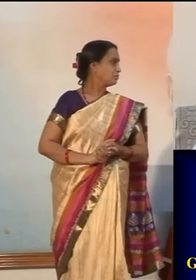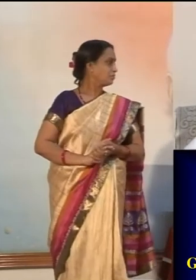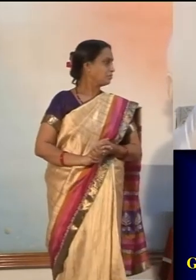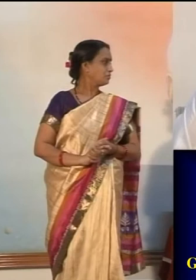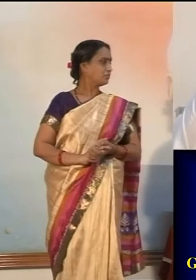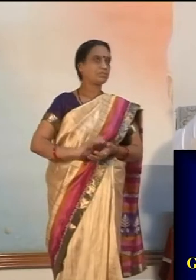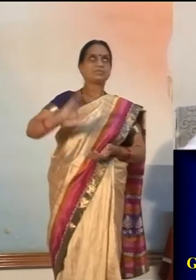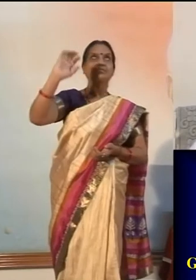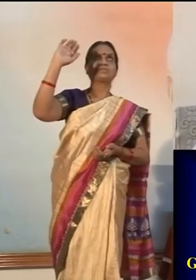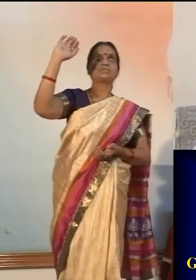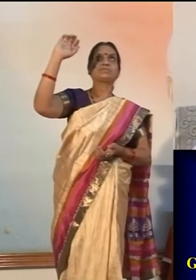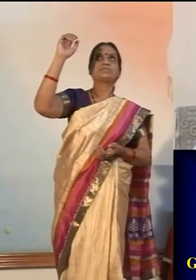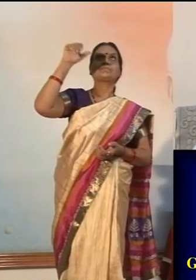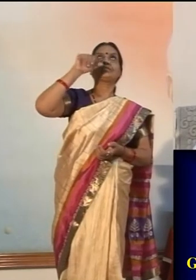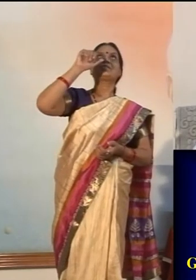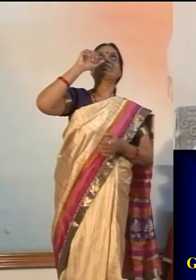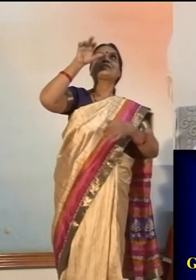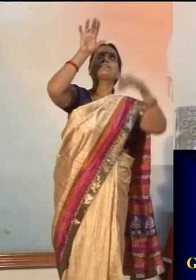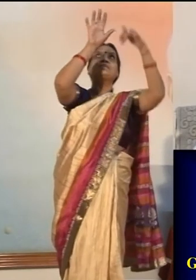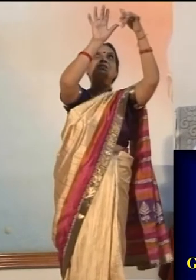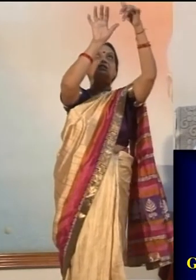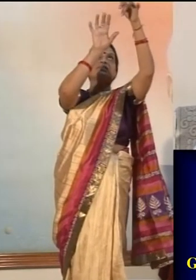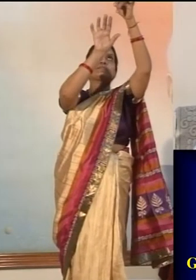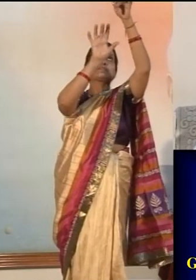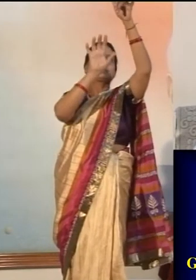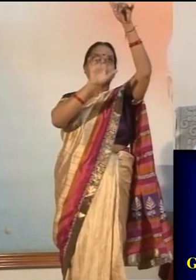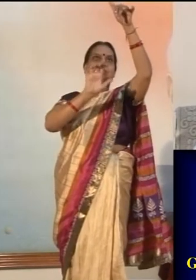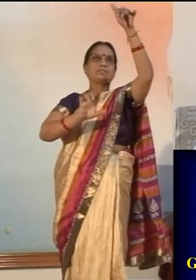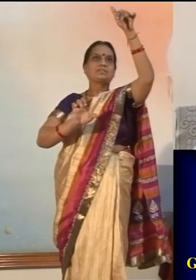तो उन्होंने ऊपर से सीढ़ी नीचे गिरा दी